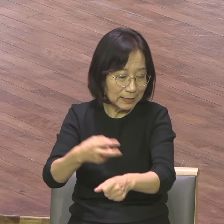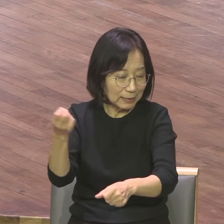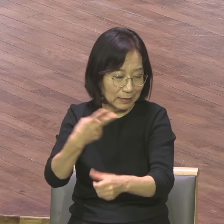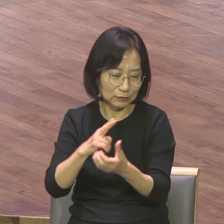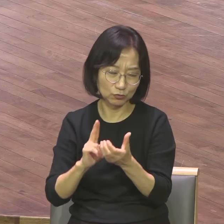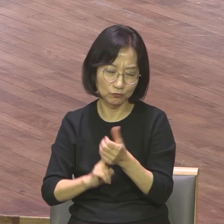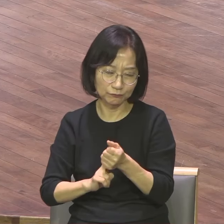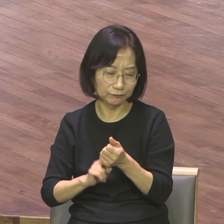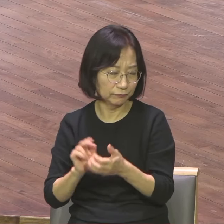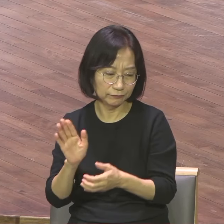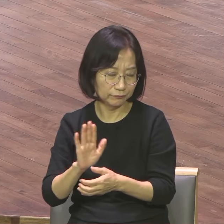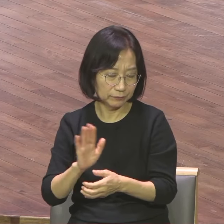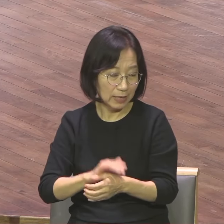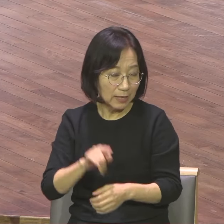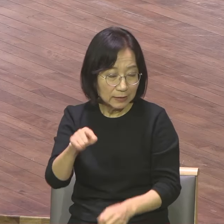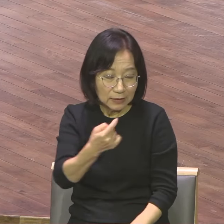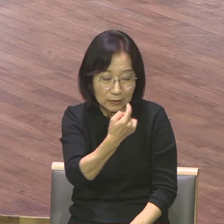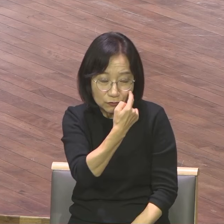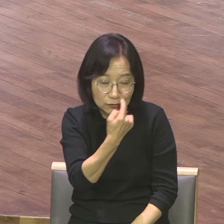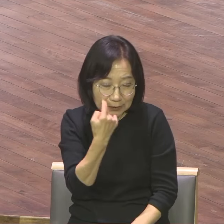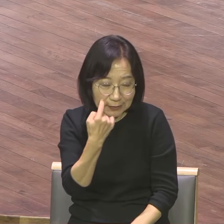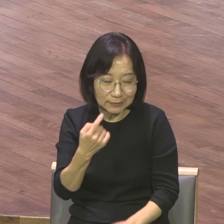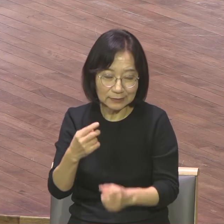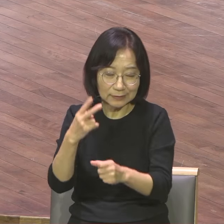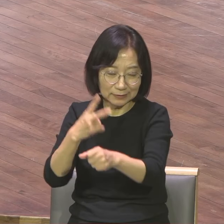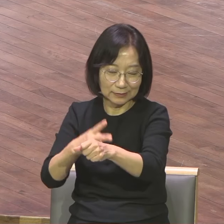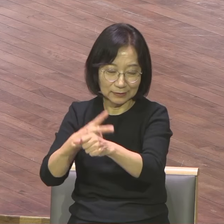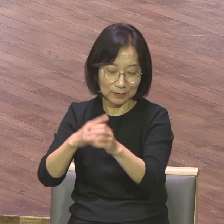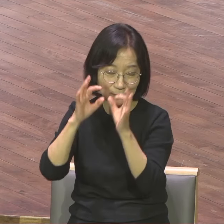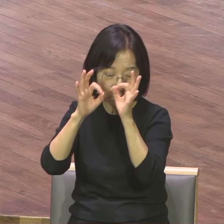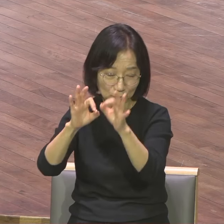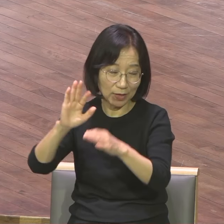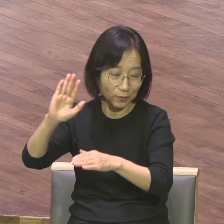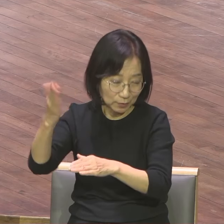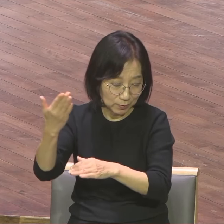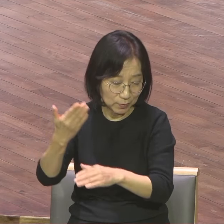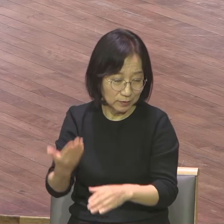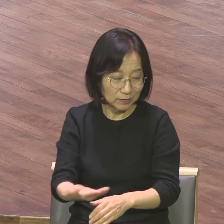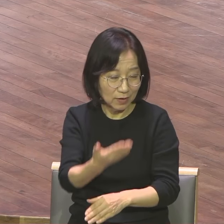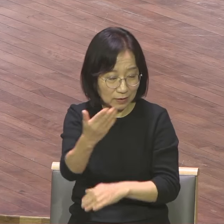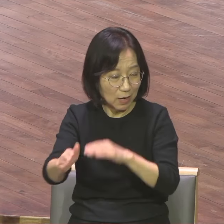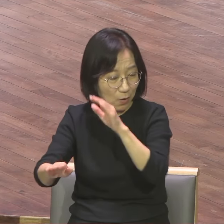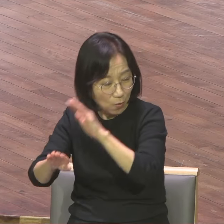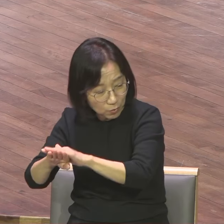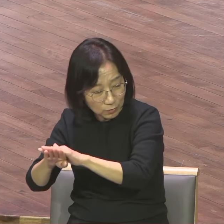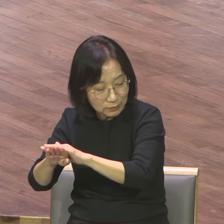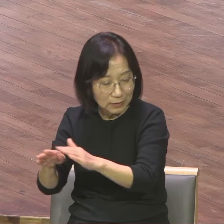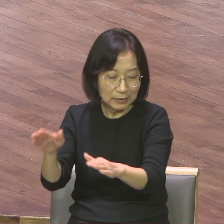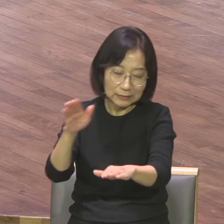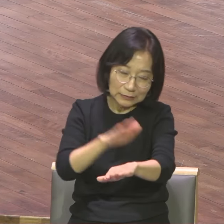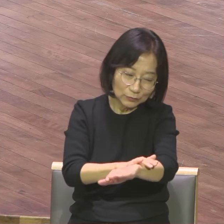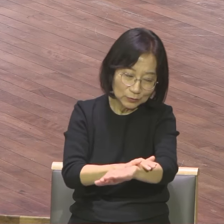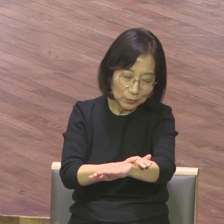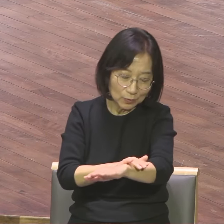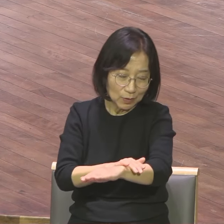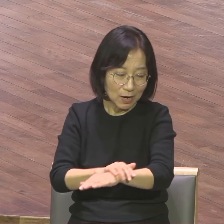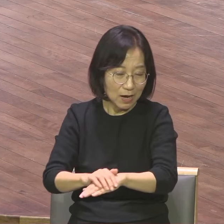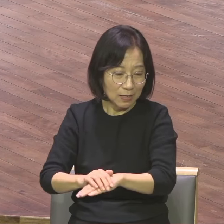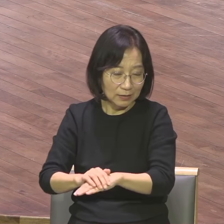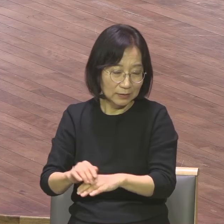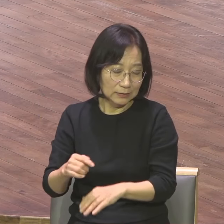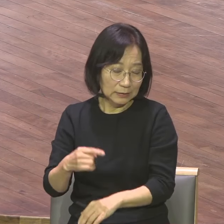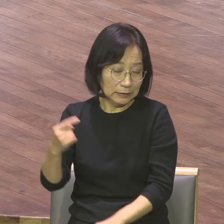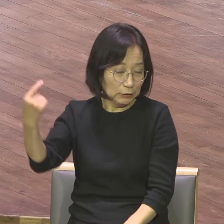다시 숨기지 아니하리니 내 눈이 내 서성을 볼 것이며, 너희가 오른쪽에 치우치든지